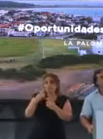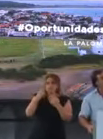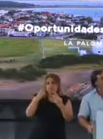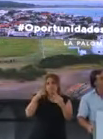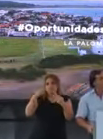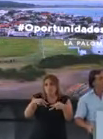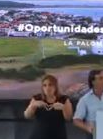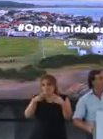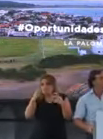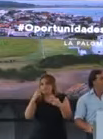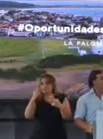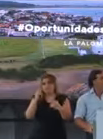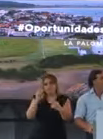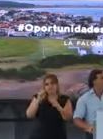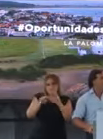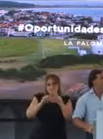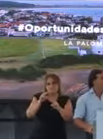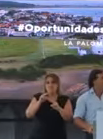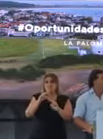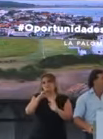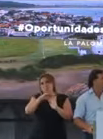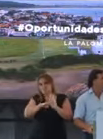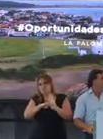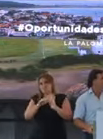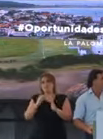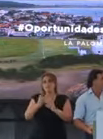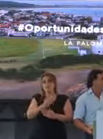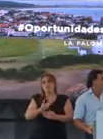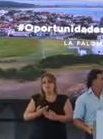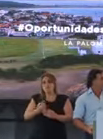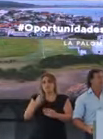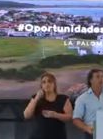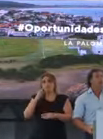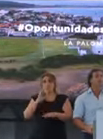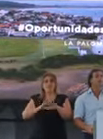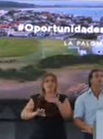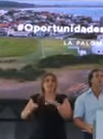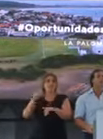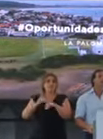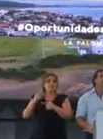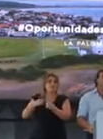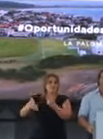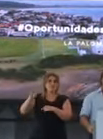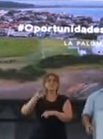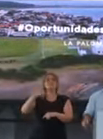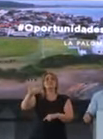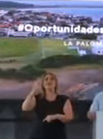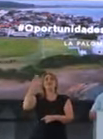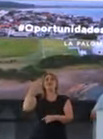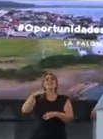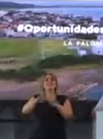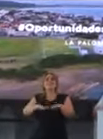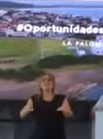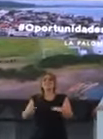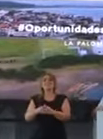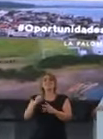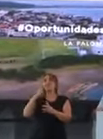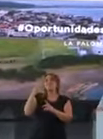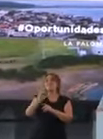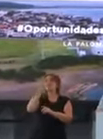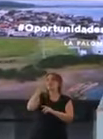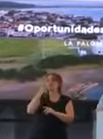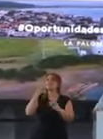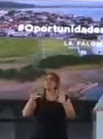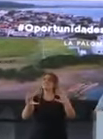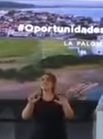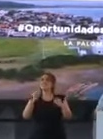estudiando sus agendas de gobierno de la elección pasada. ¿Se acuerdan cuando eran chicos, éramos chicos y jugábamos a la encuentre las 7